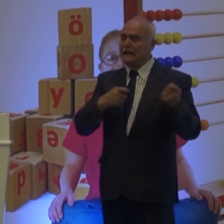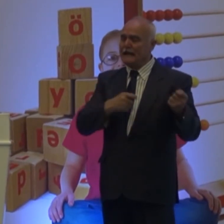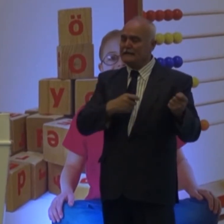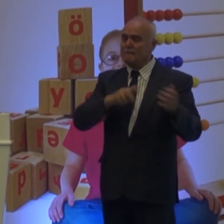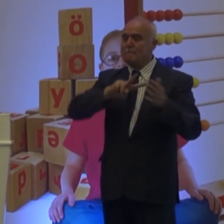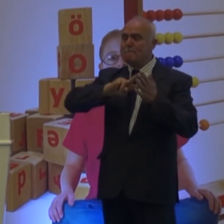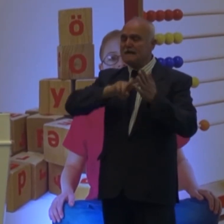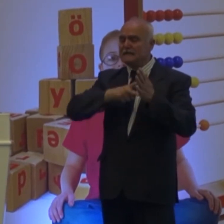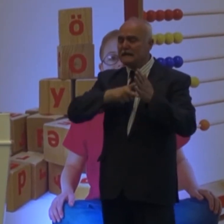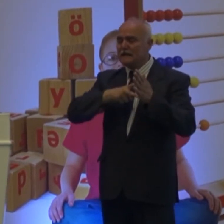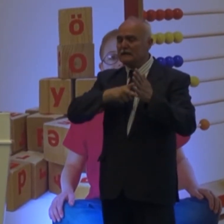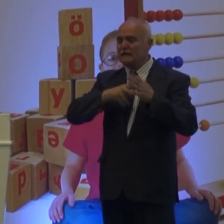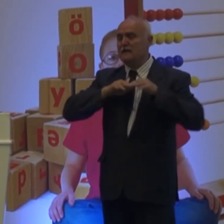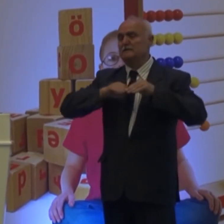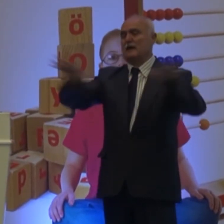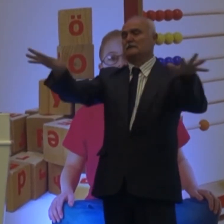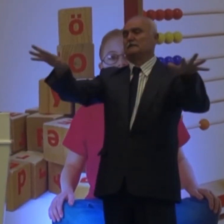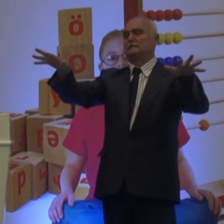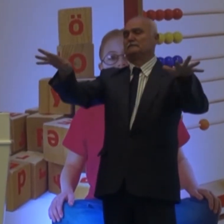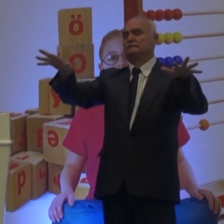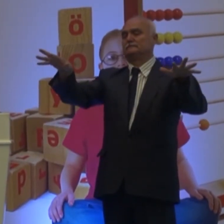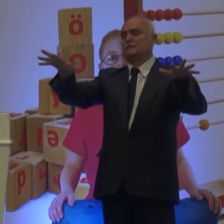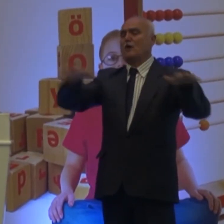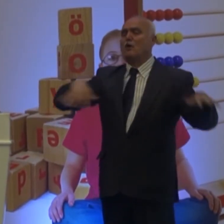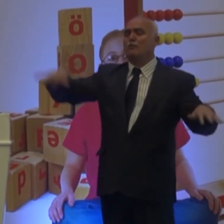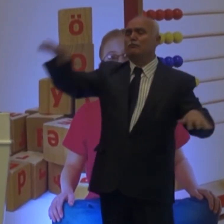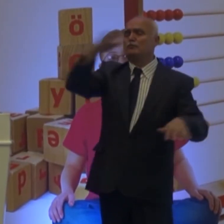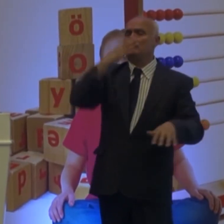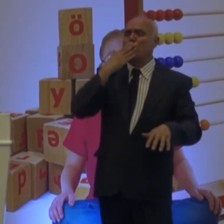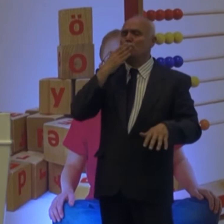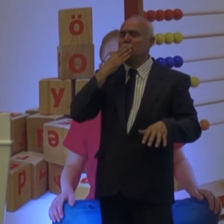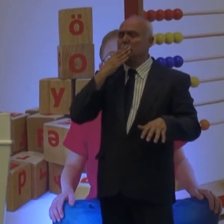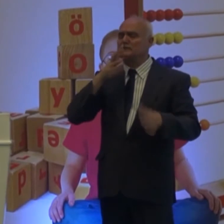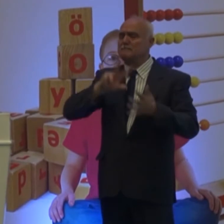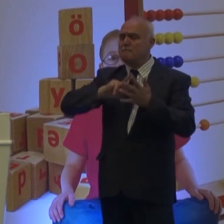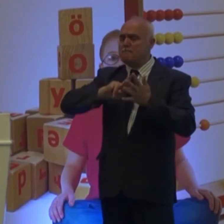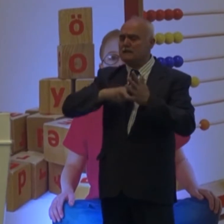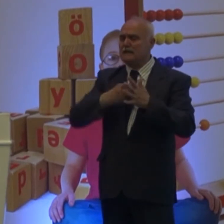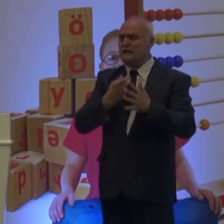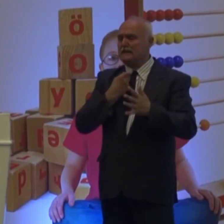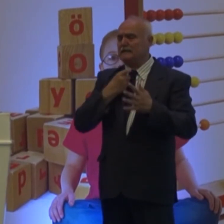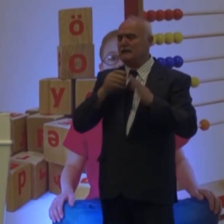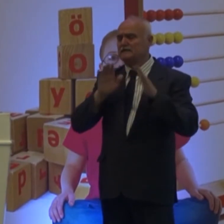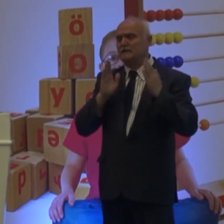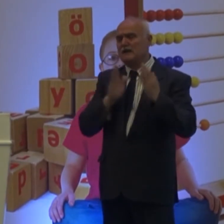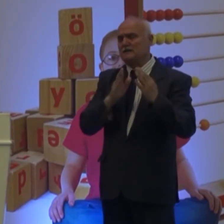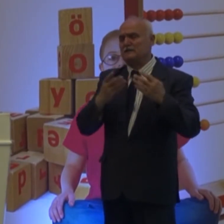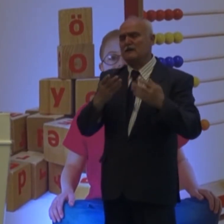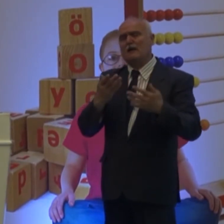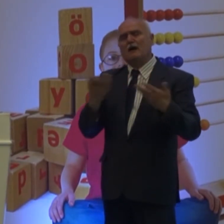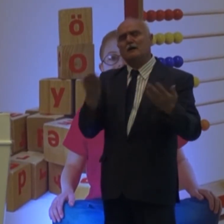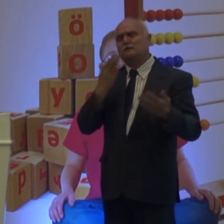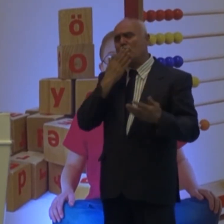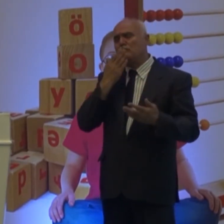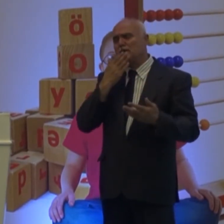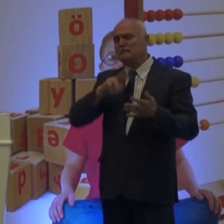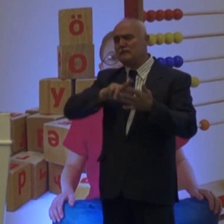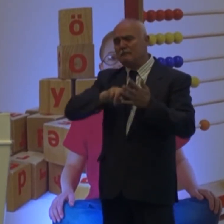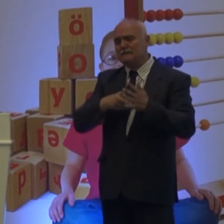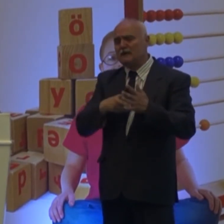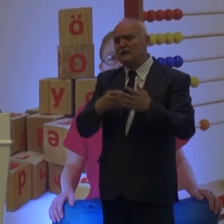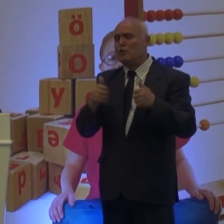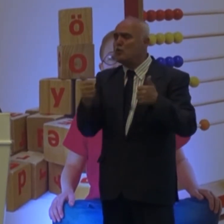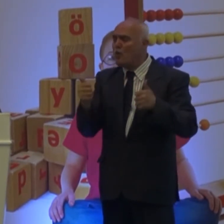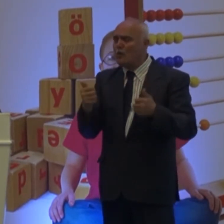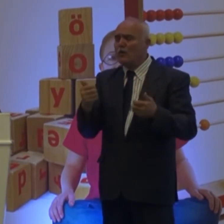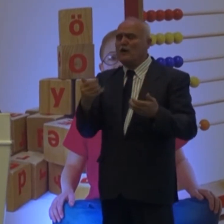eğitim materyalleri dağıttık. Bütün okullarımızın materyal ihtiyaçlarını karşıladık. Artık okullarımızda materyalimiz